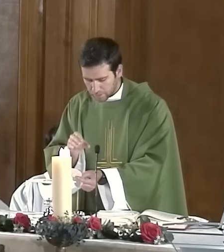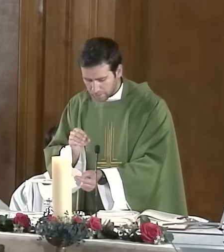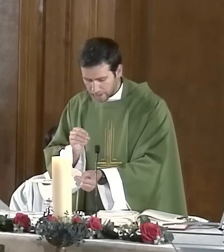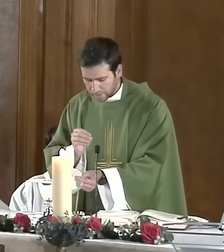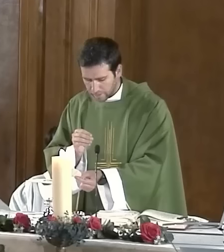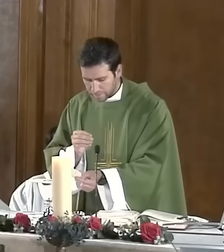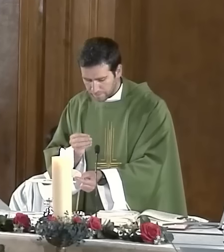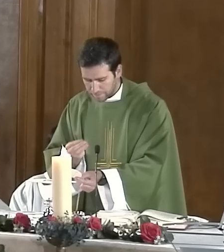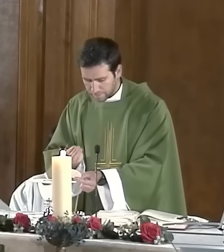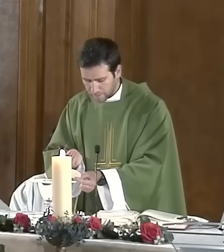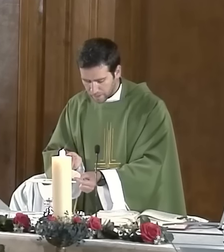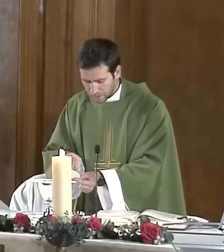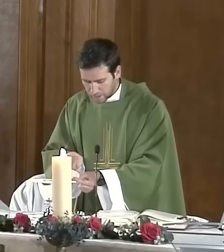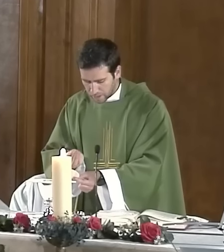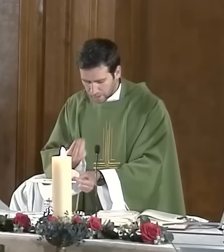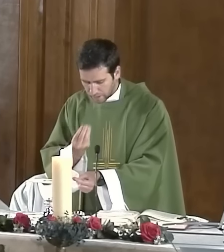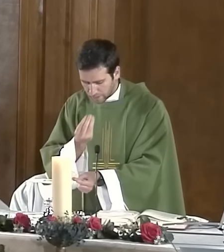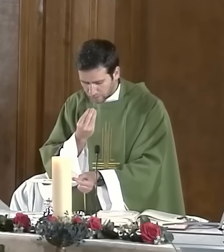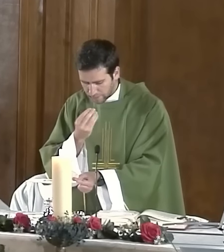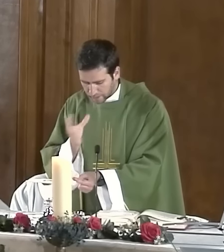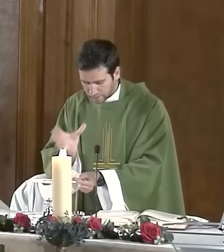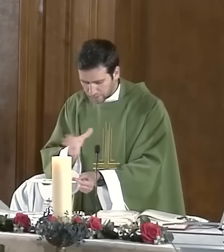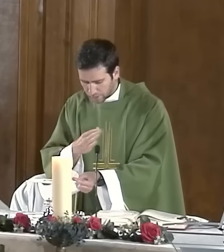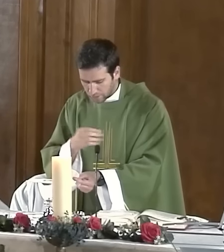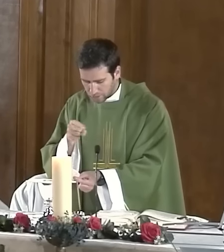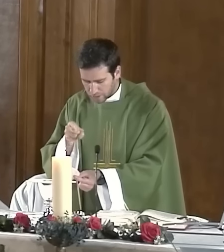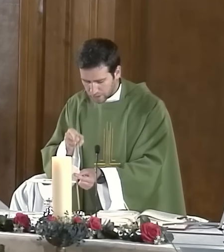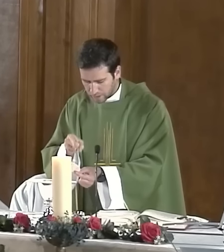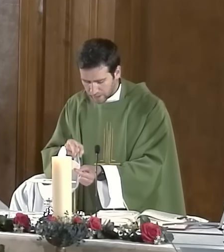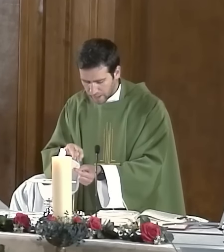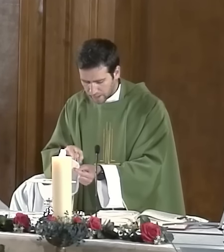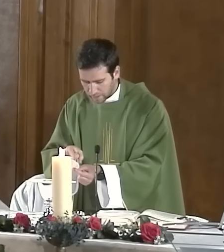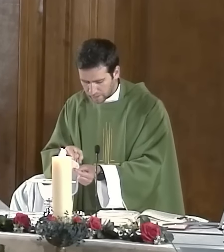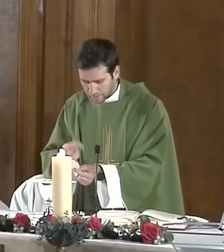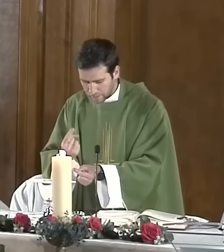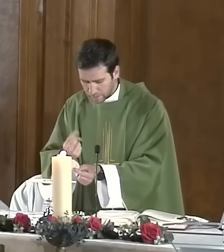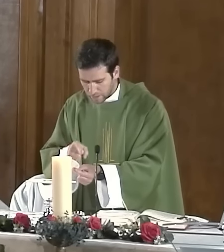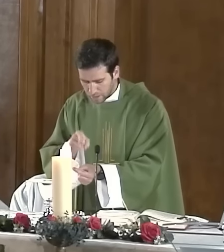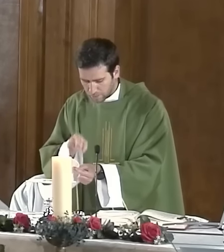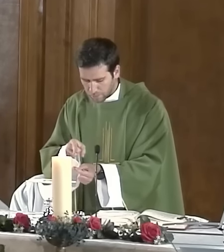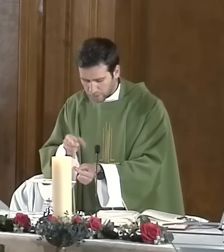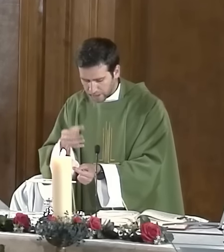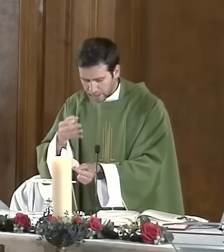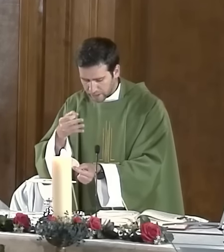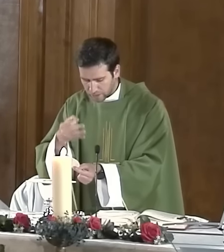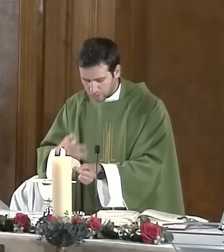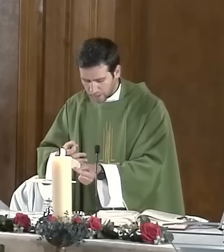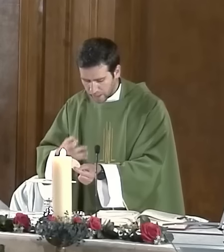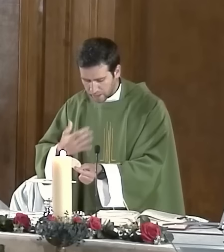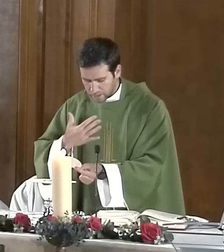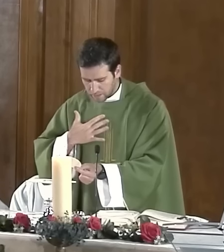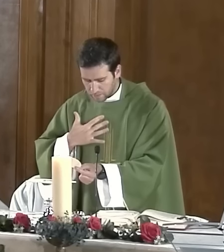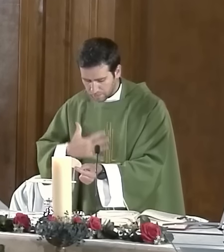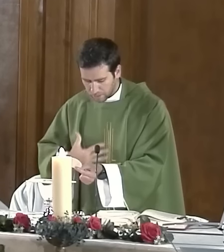Tomad y comed todos de él, porque esto es mi